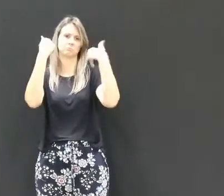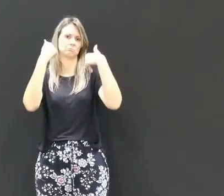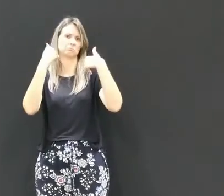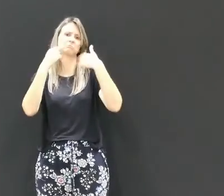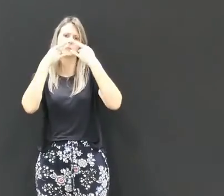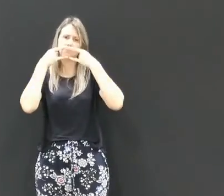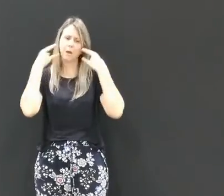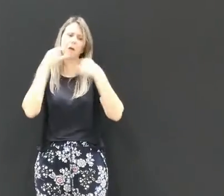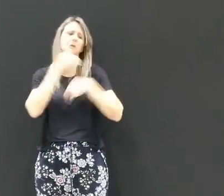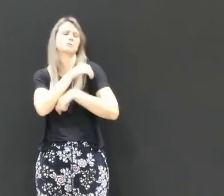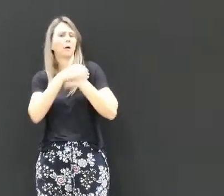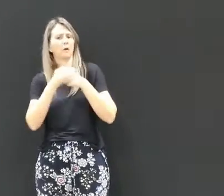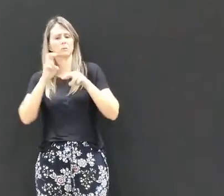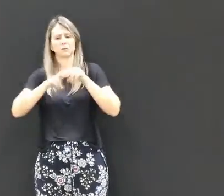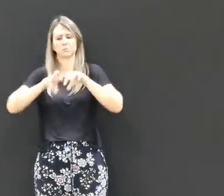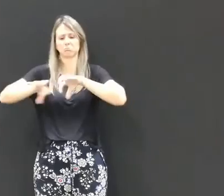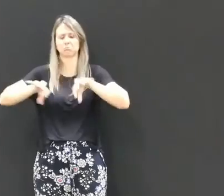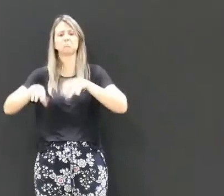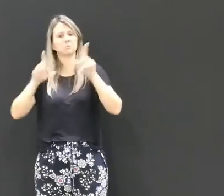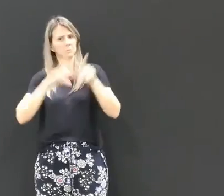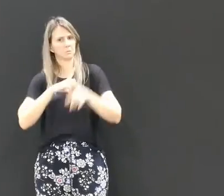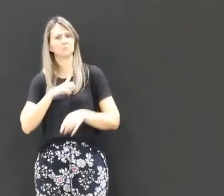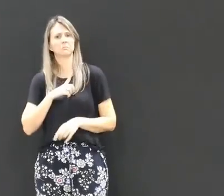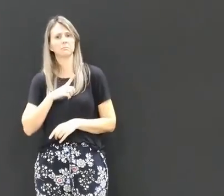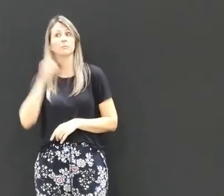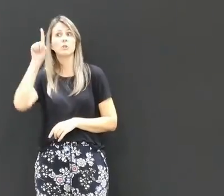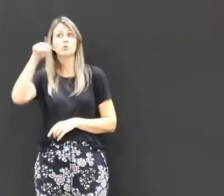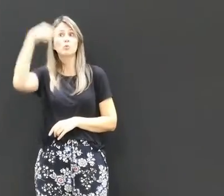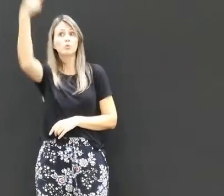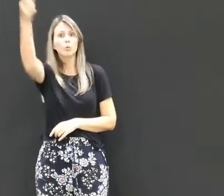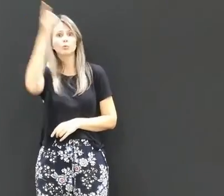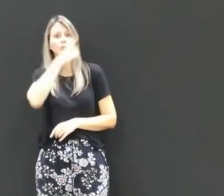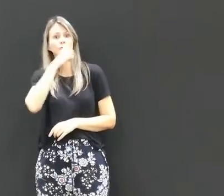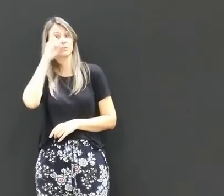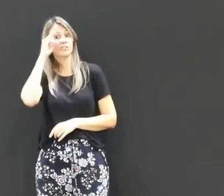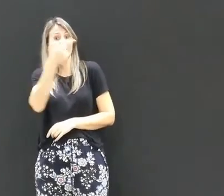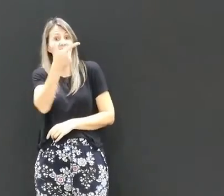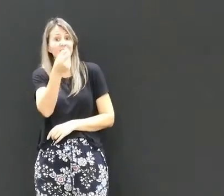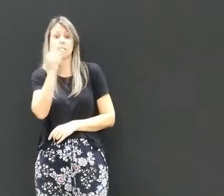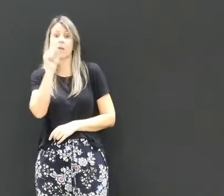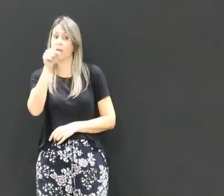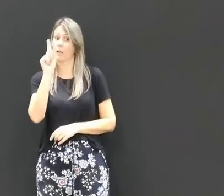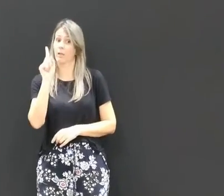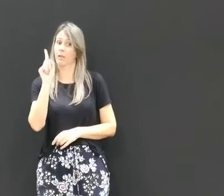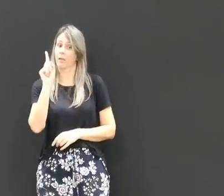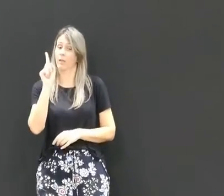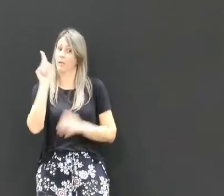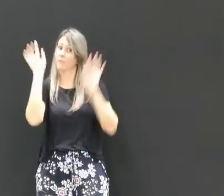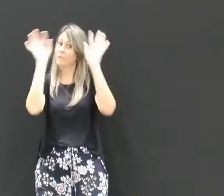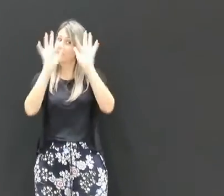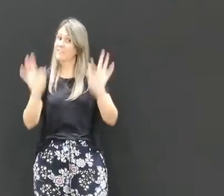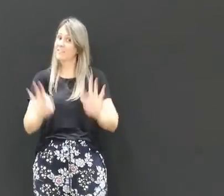E aí você escolhe qual culto você quer ver e sinta-se à vontade, tá? E aí no